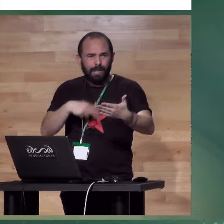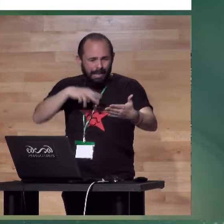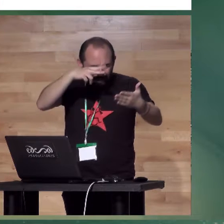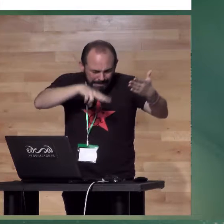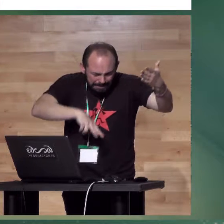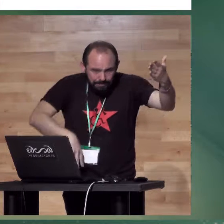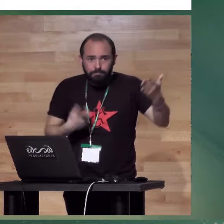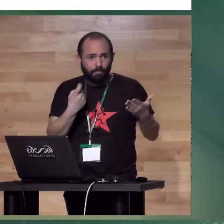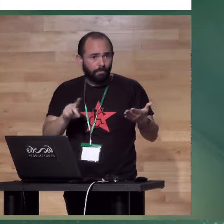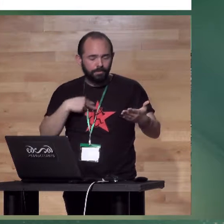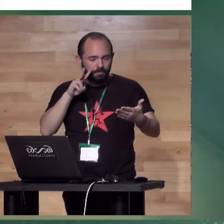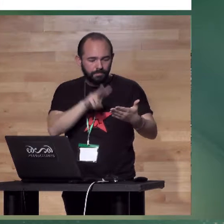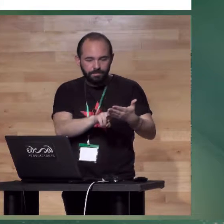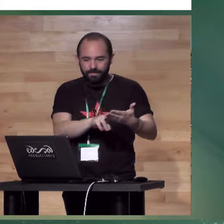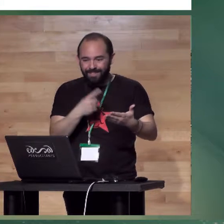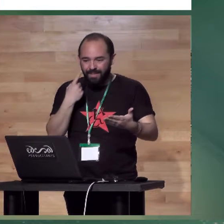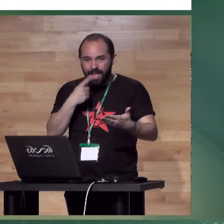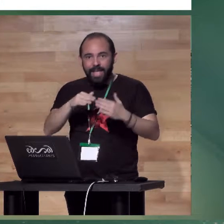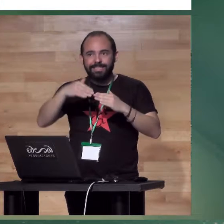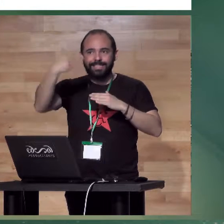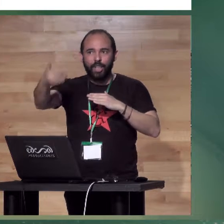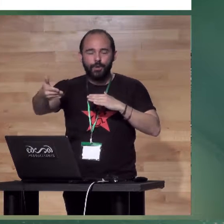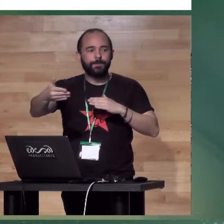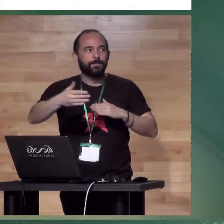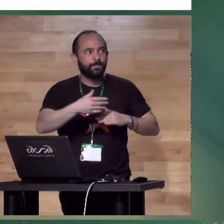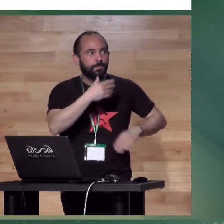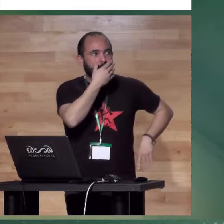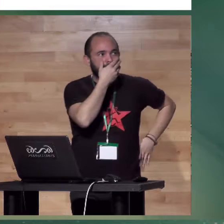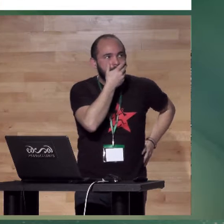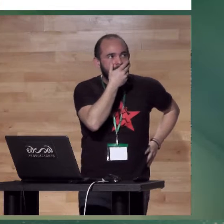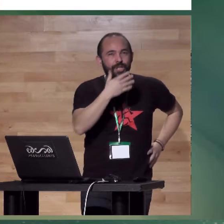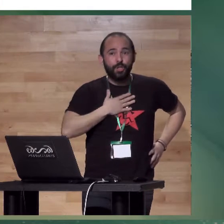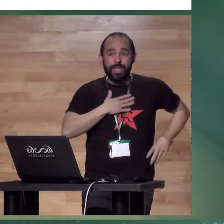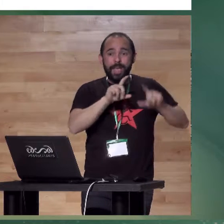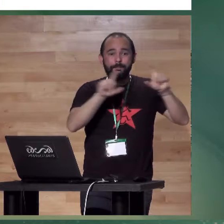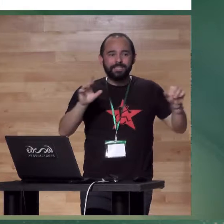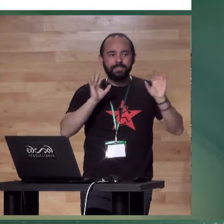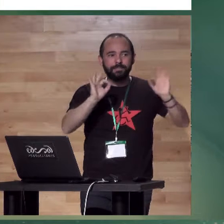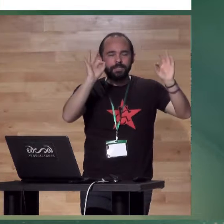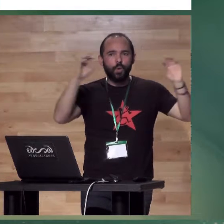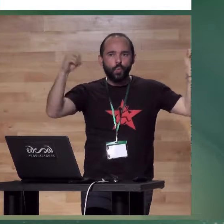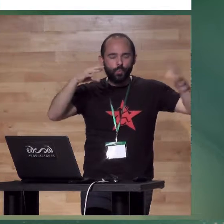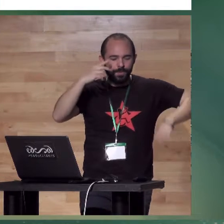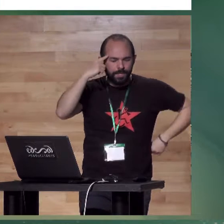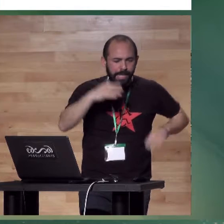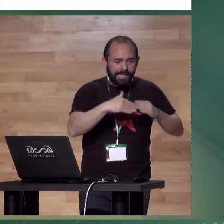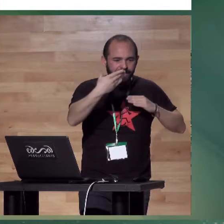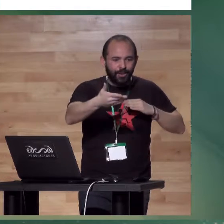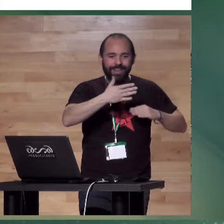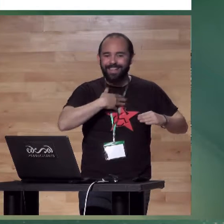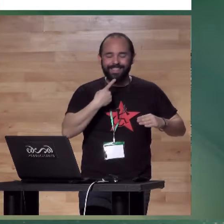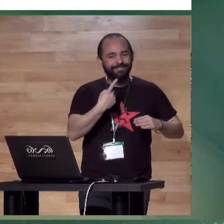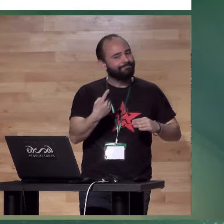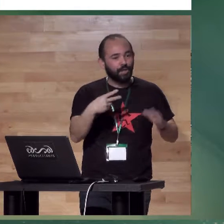Las luces. Tú lo lees todo de arriba abajo, no importa. Pero lo primero que te fijas es si es en exterior. Y ya lo primero que tienes que pensar, nosotros como empresa, por